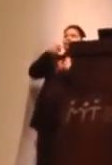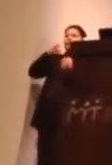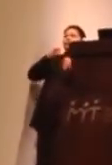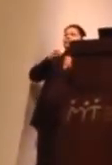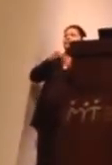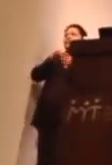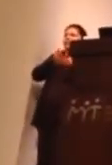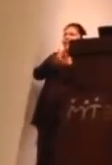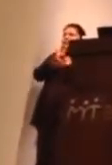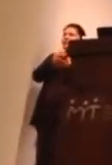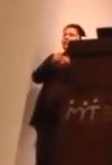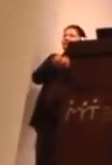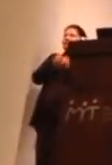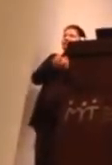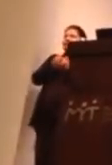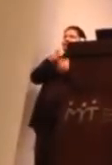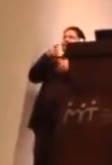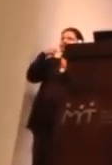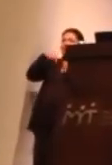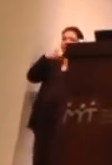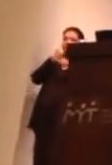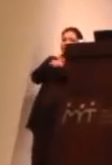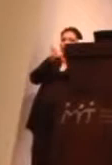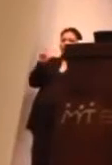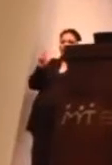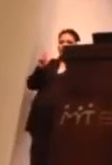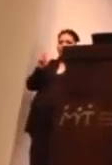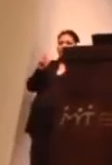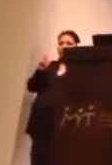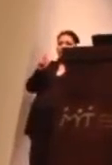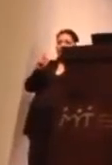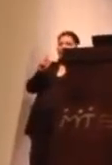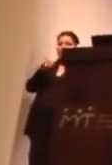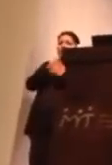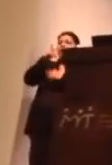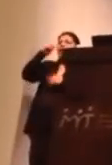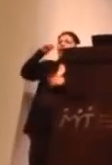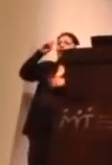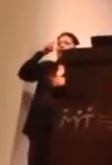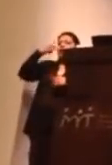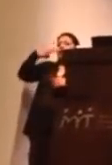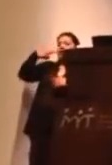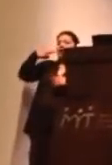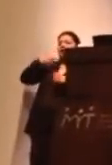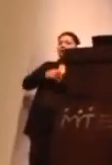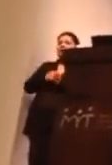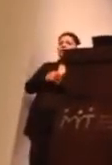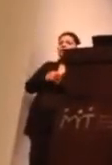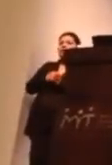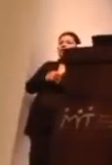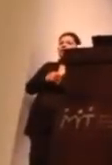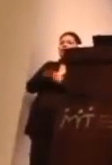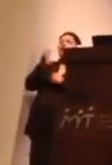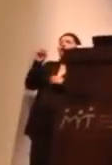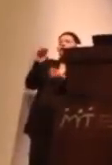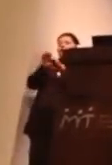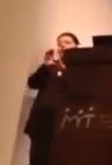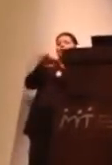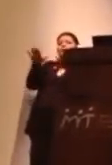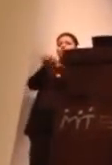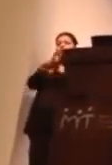impulsivo. ¿Okay? Hay que diferenciarlo, sea TDAH o no sea TDAH. ¿Cómo cambiar